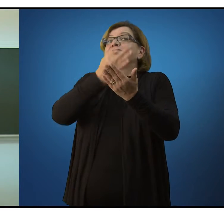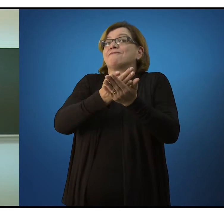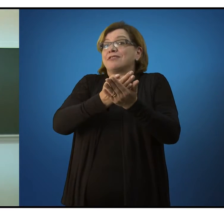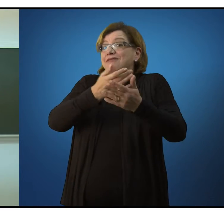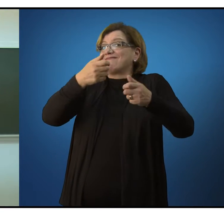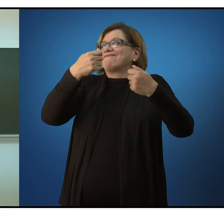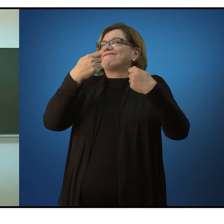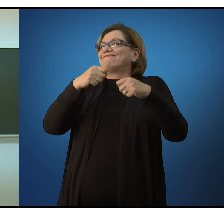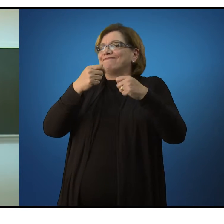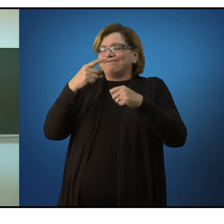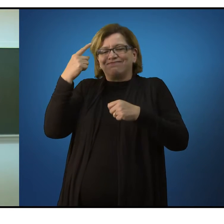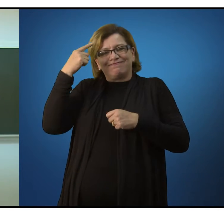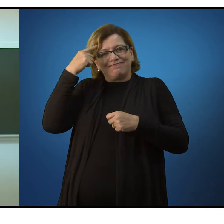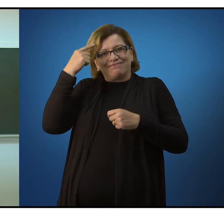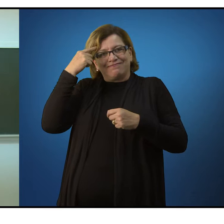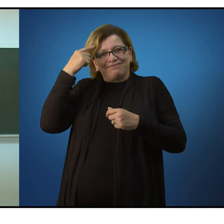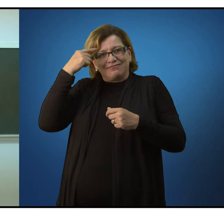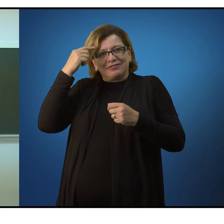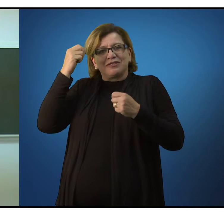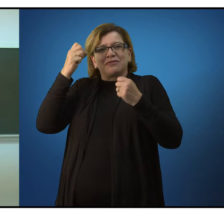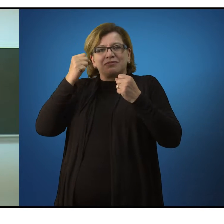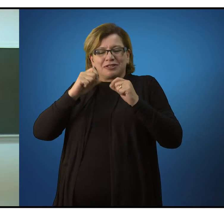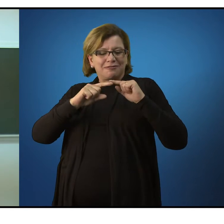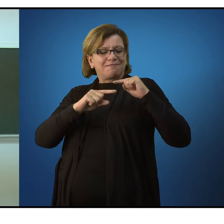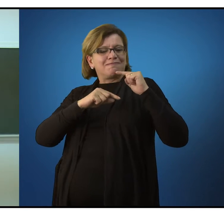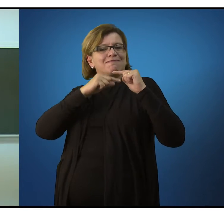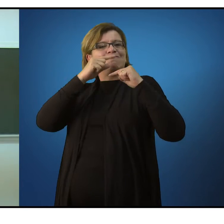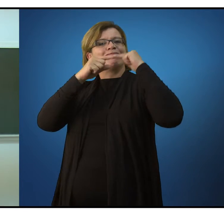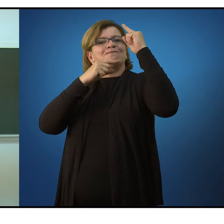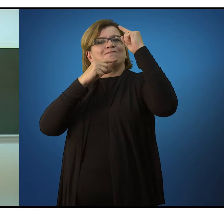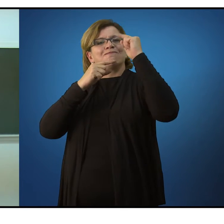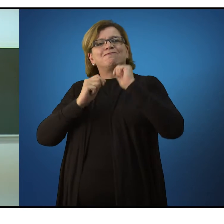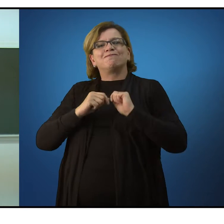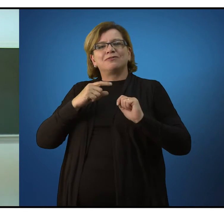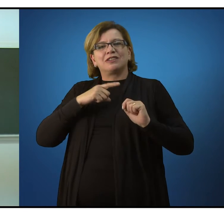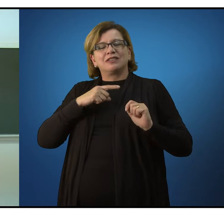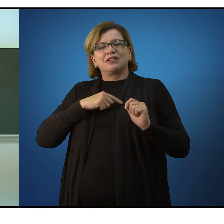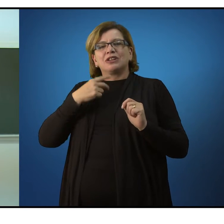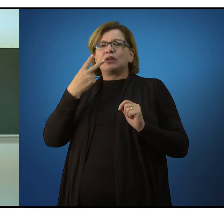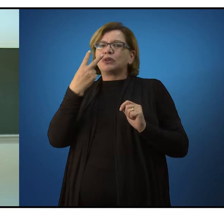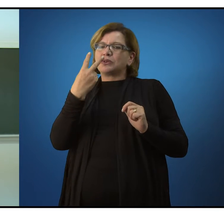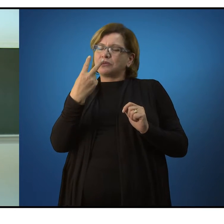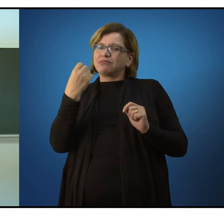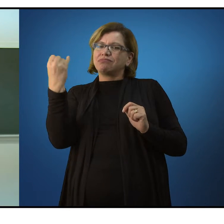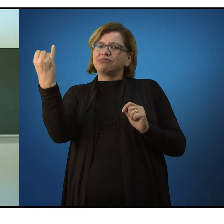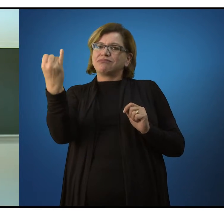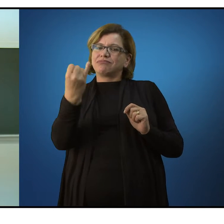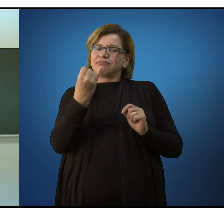da razão para ter um desenvolvimento. Nós temos dois importantes